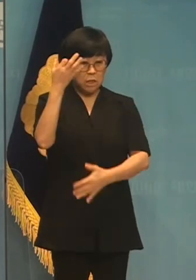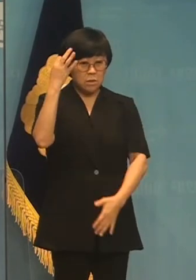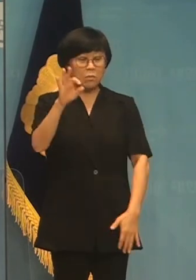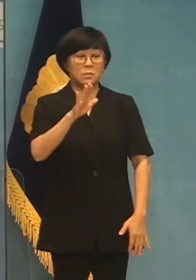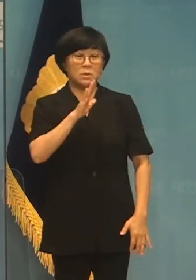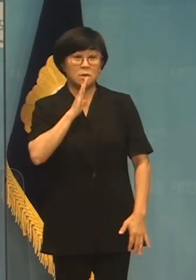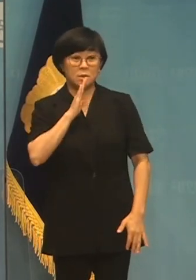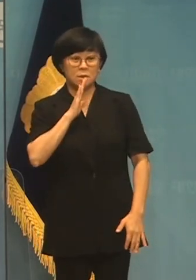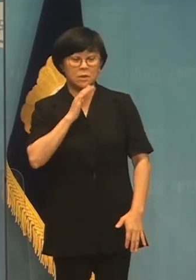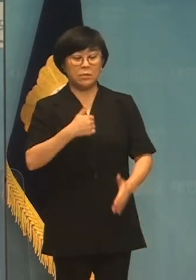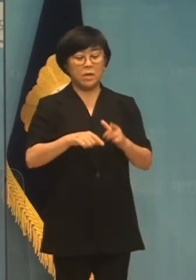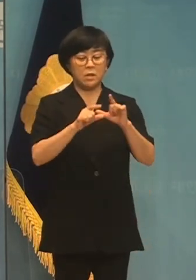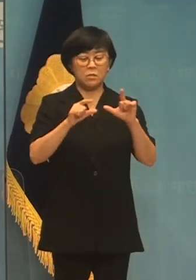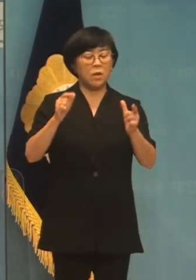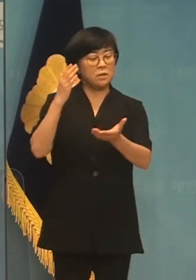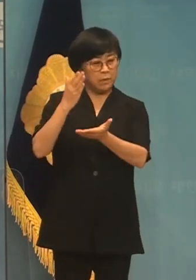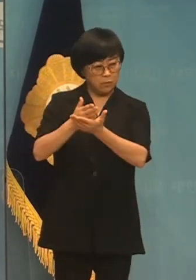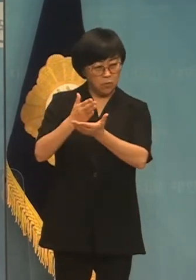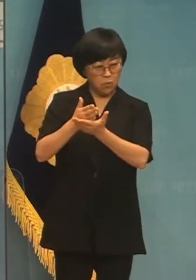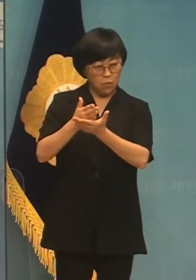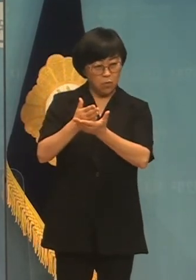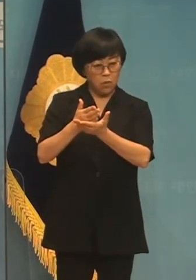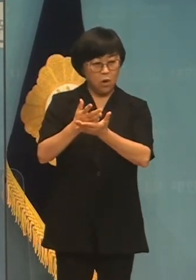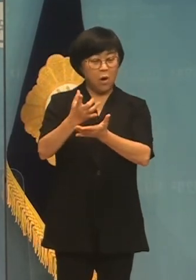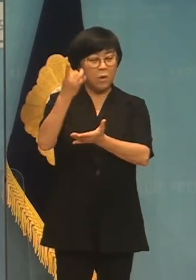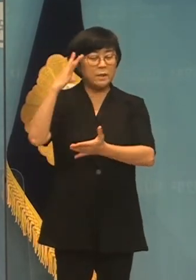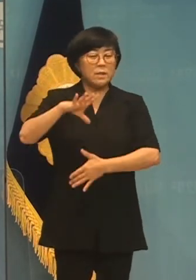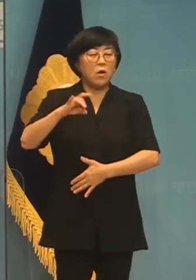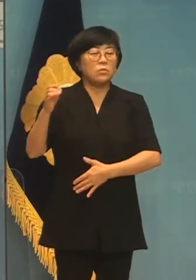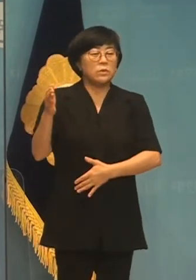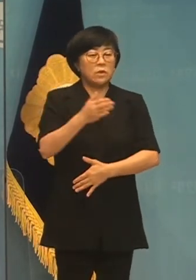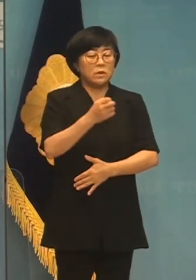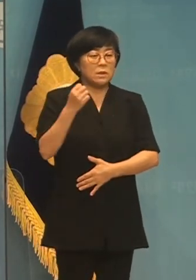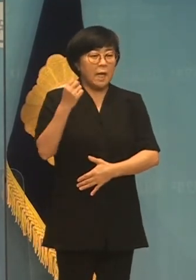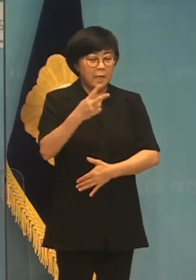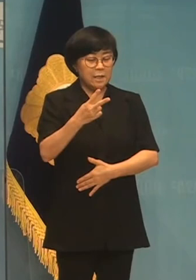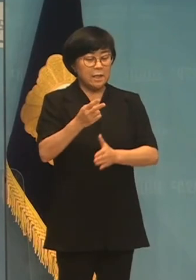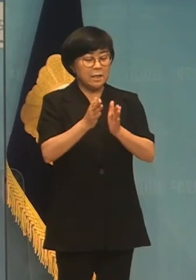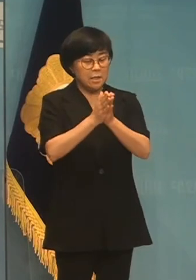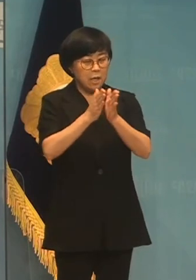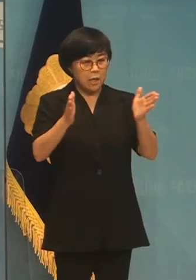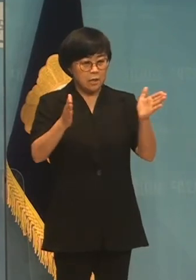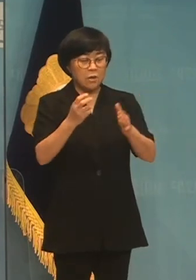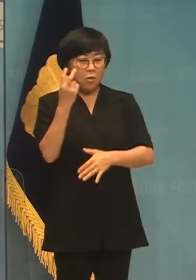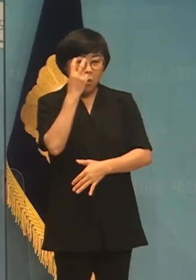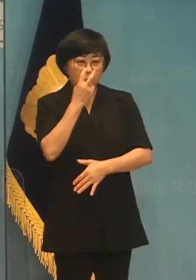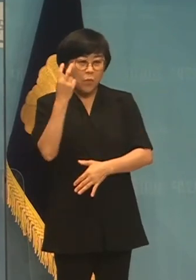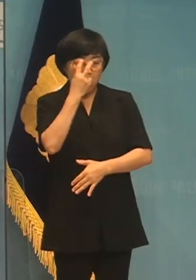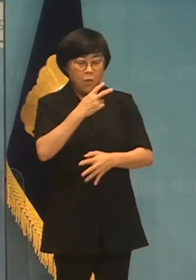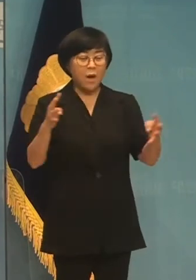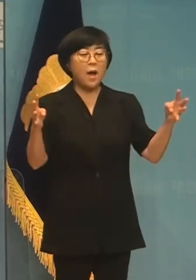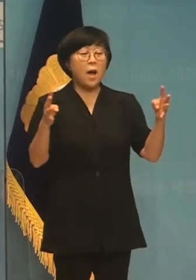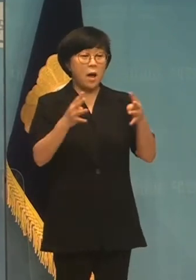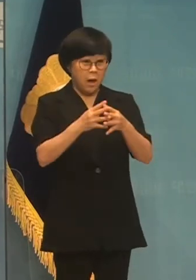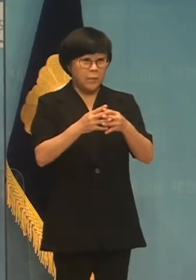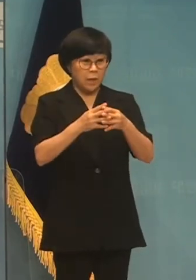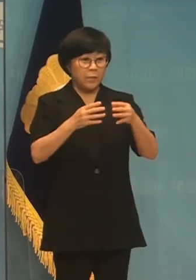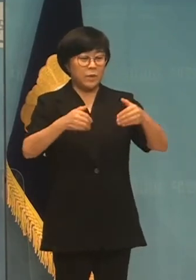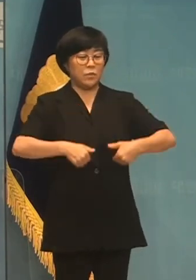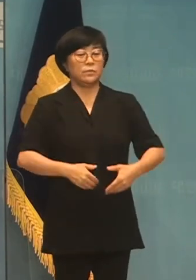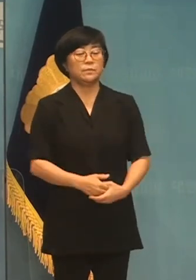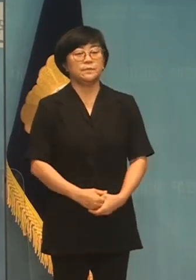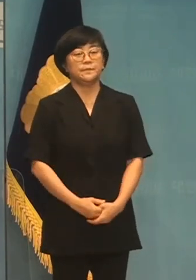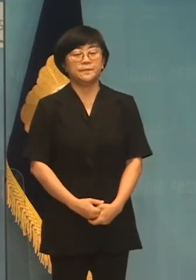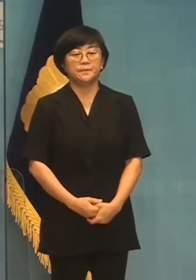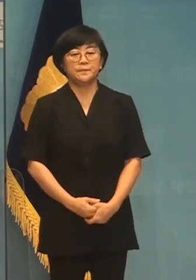만큼 일부 수정이 아니라 원점에서 차근차근 재검토하여 합의를 이끌어내야 할